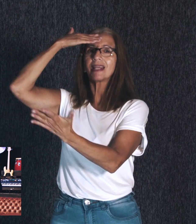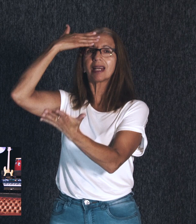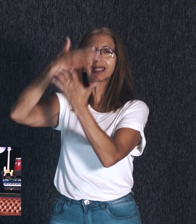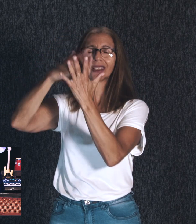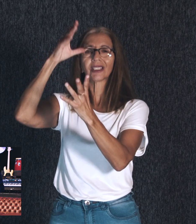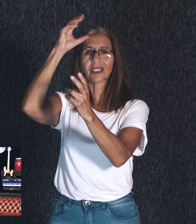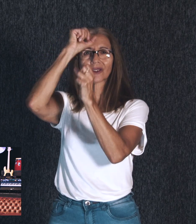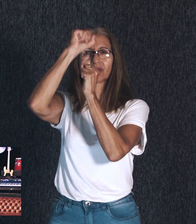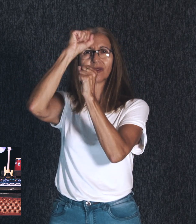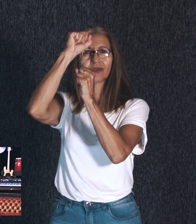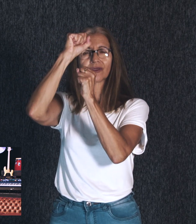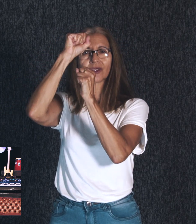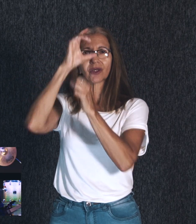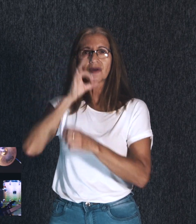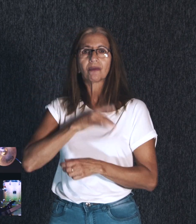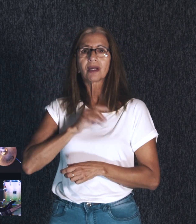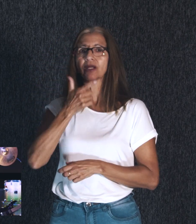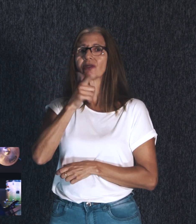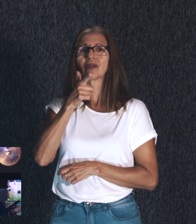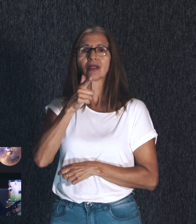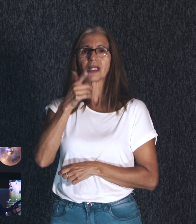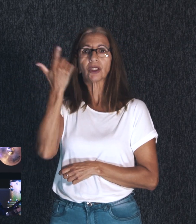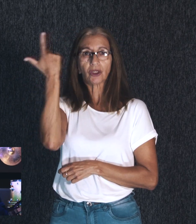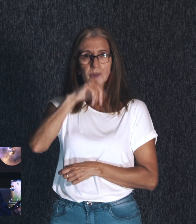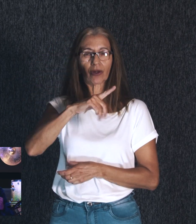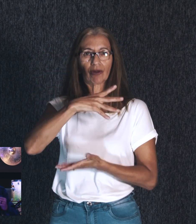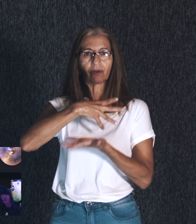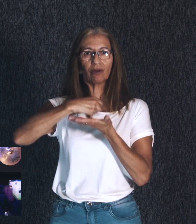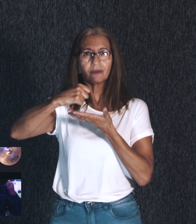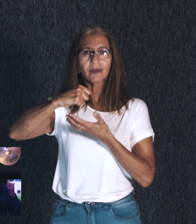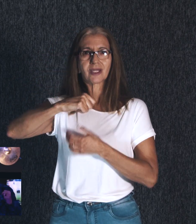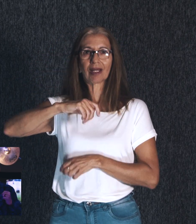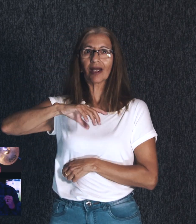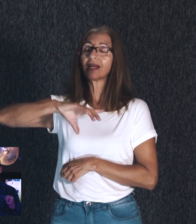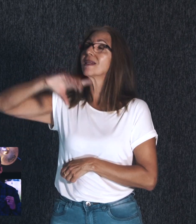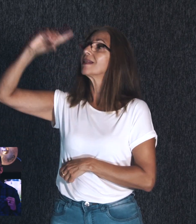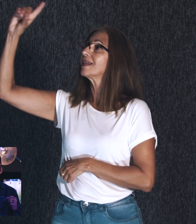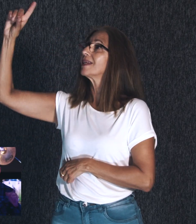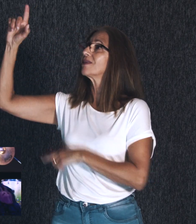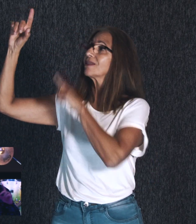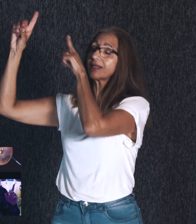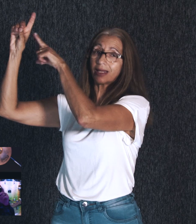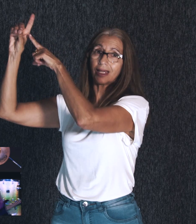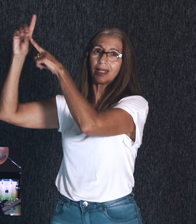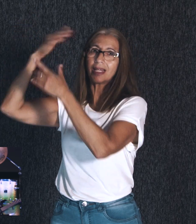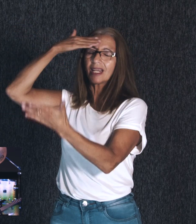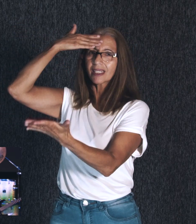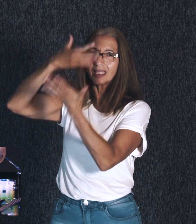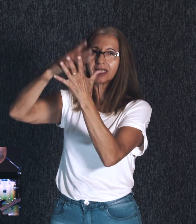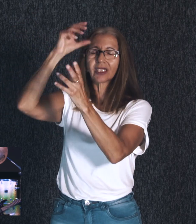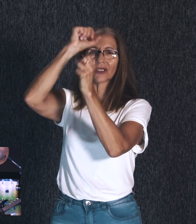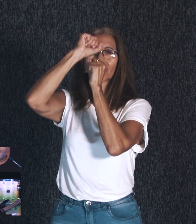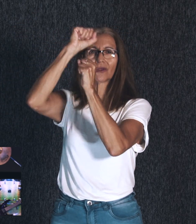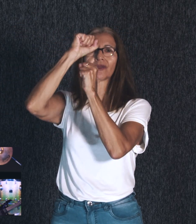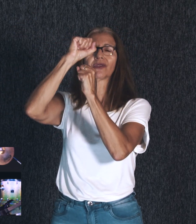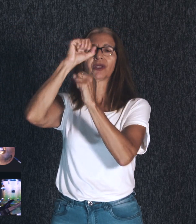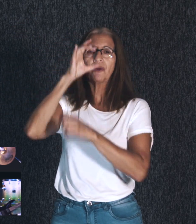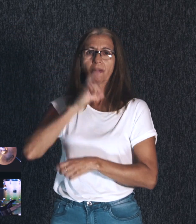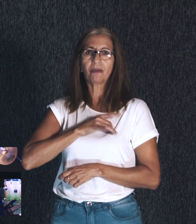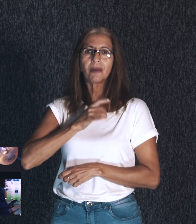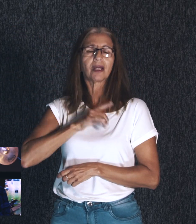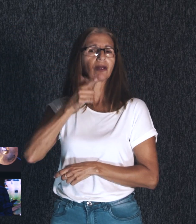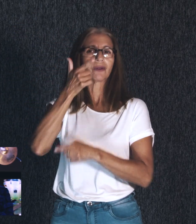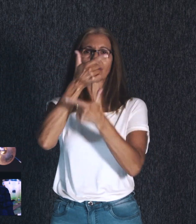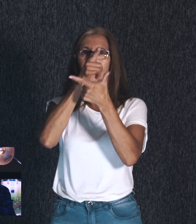e não terei medo. Repita isso mais uma vez. Em Deus ponho a minha confiança e não terei medo. Em nome